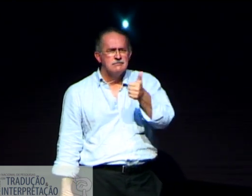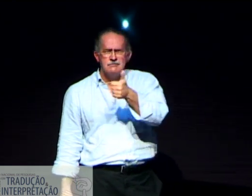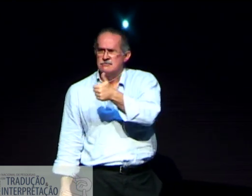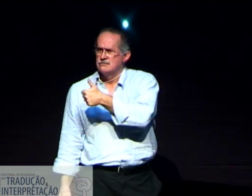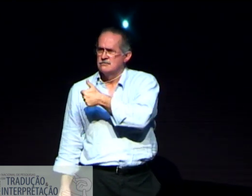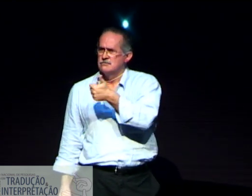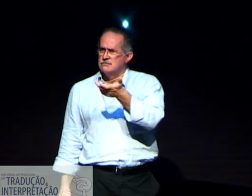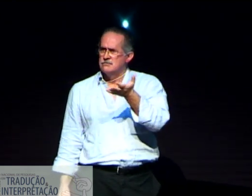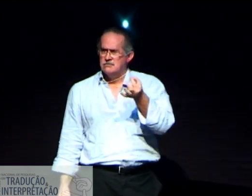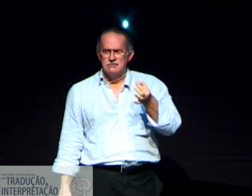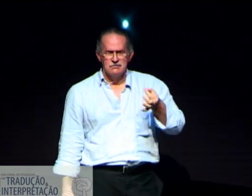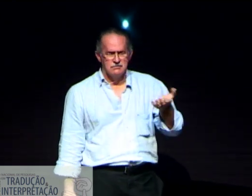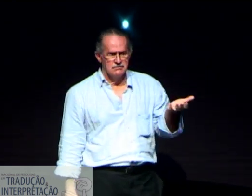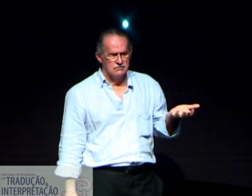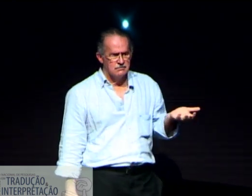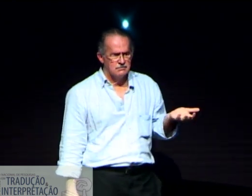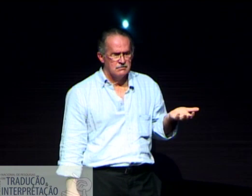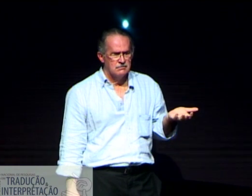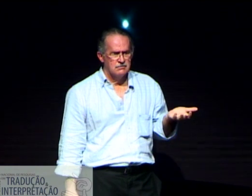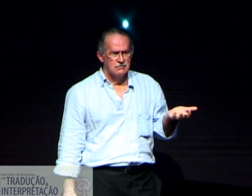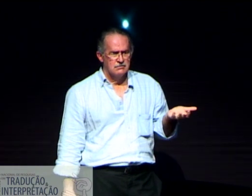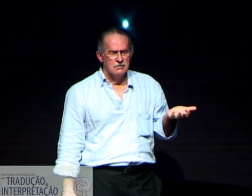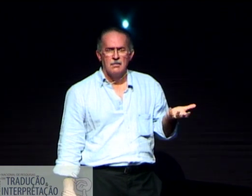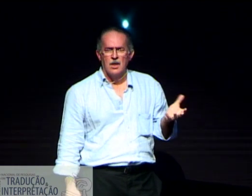Vejam, está certo?